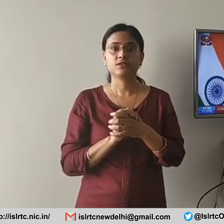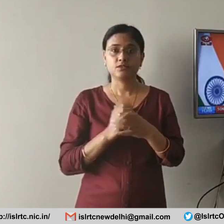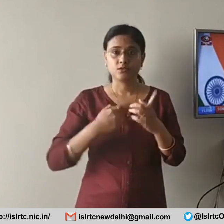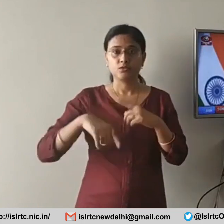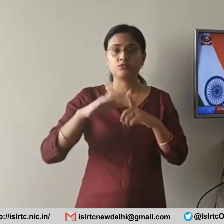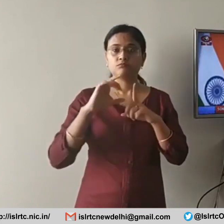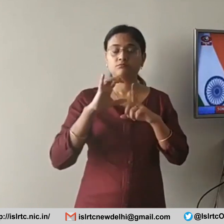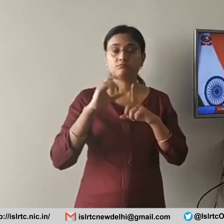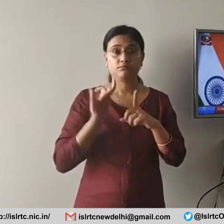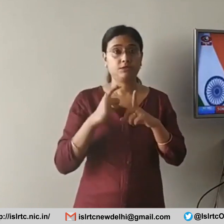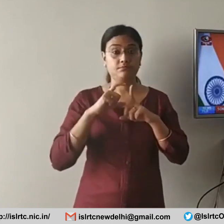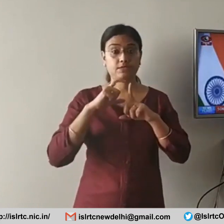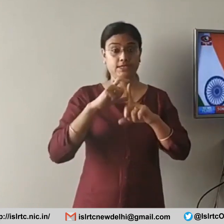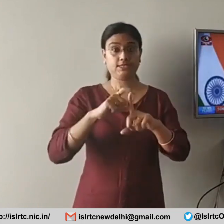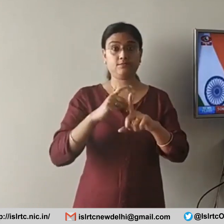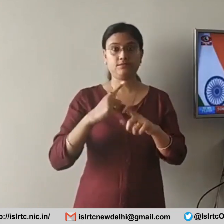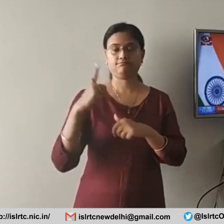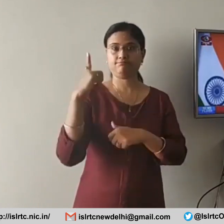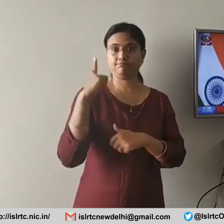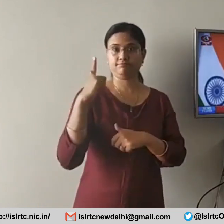अनुशासित सिपाही की तरह